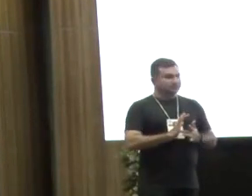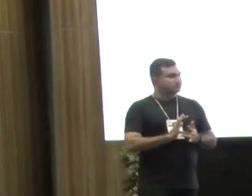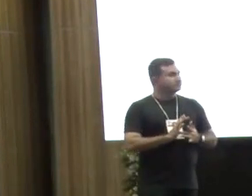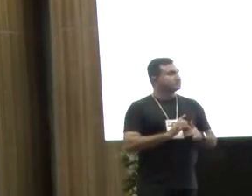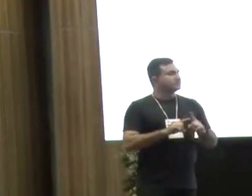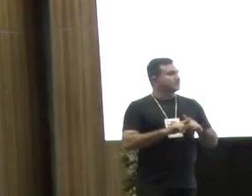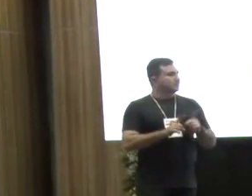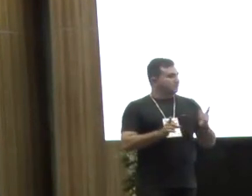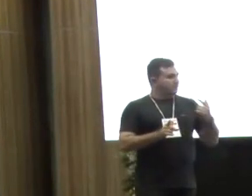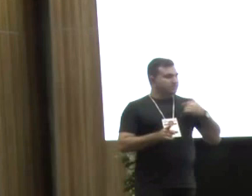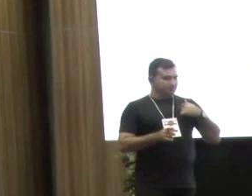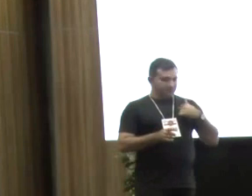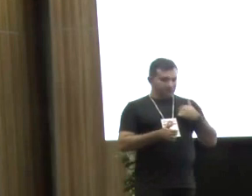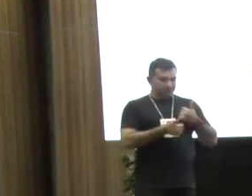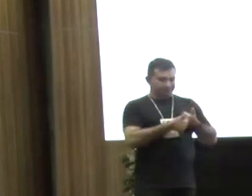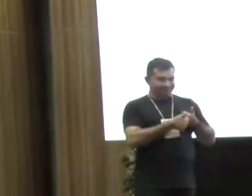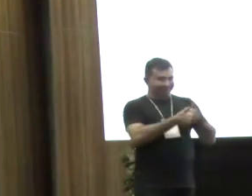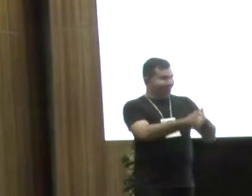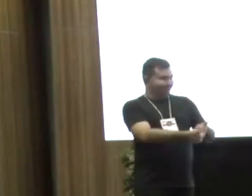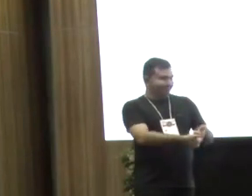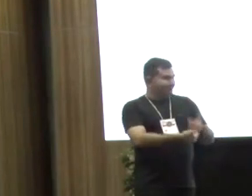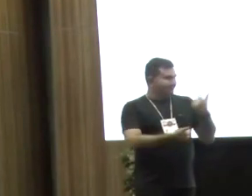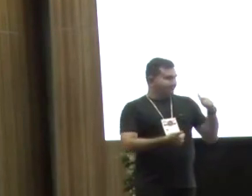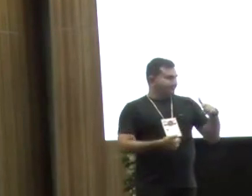não sou muito disciplinada.